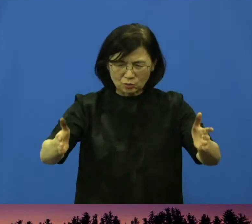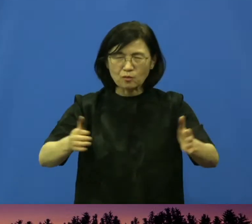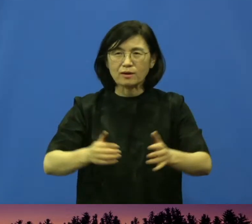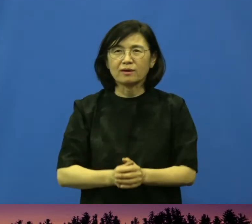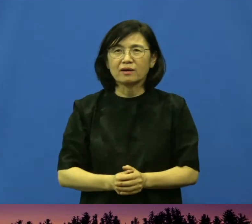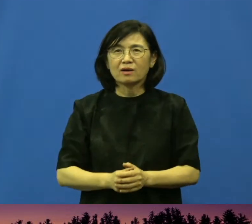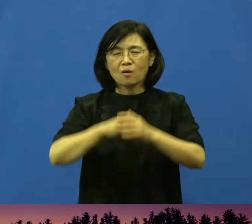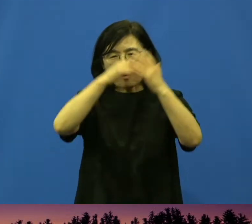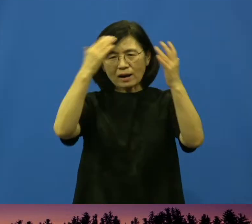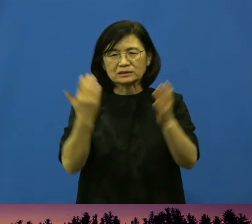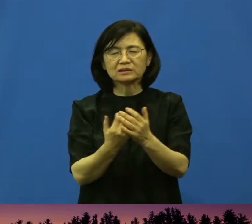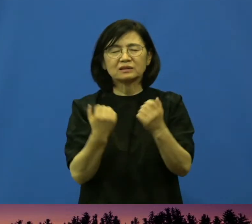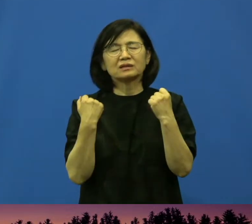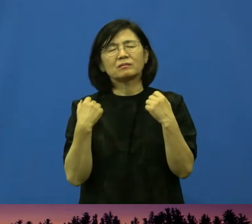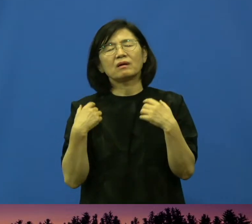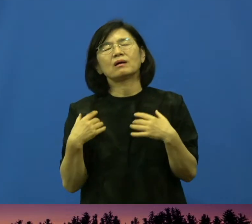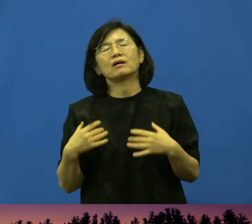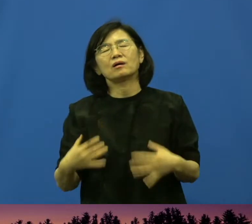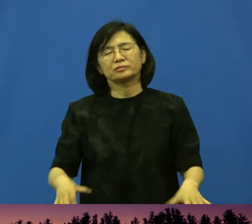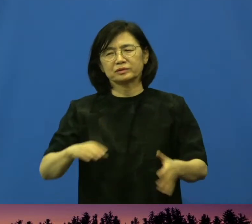완전히 진을 빼는 씨름.